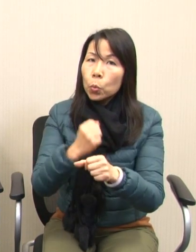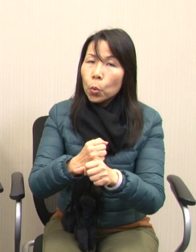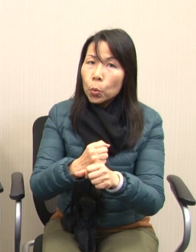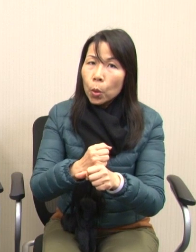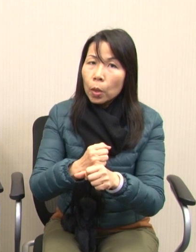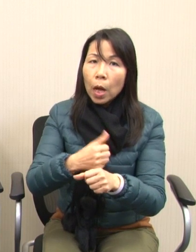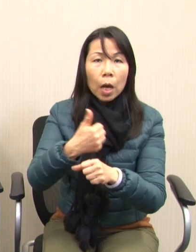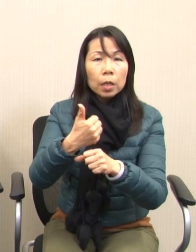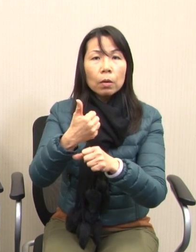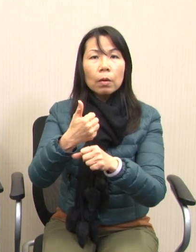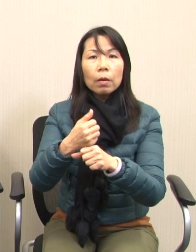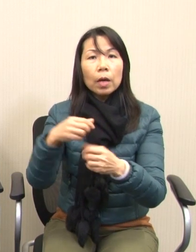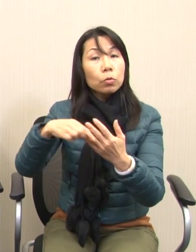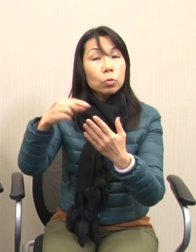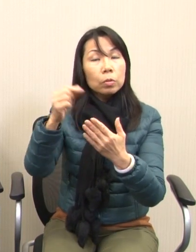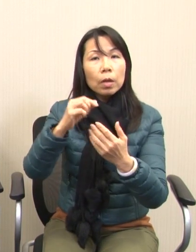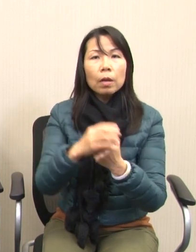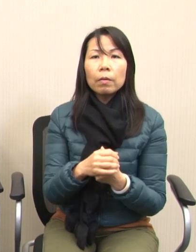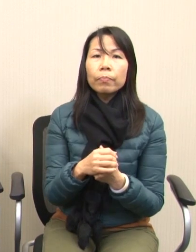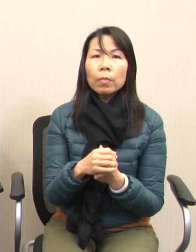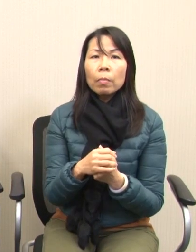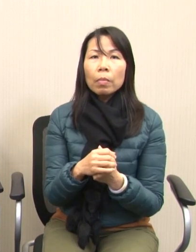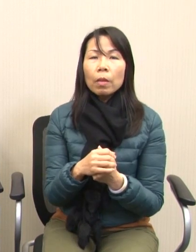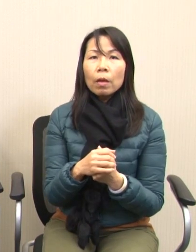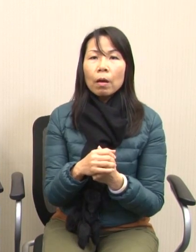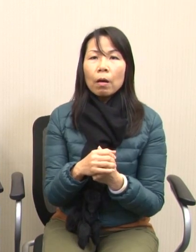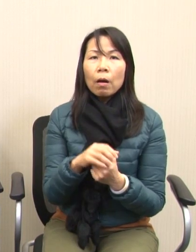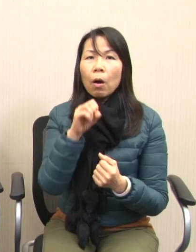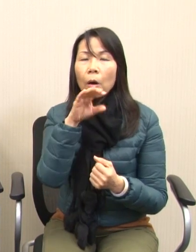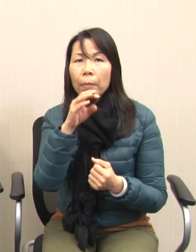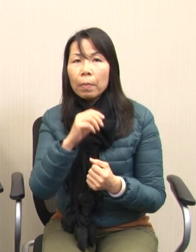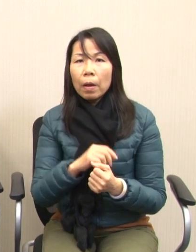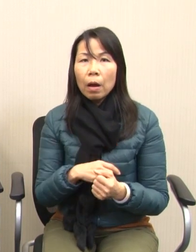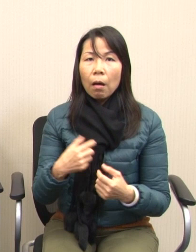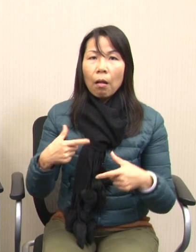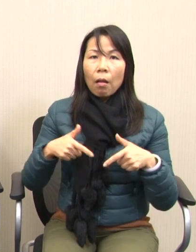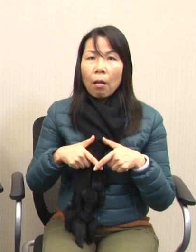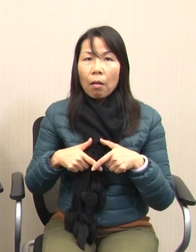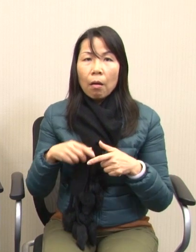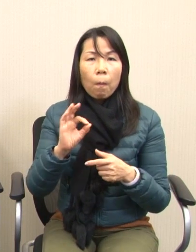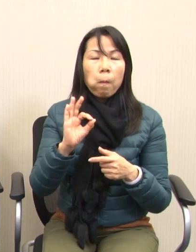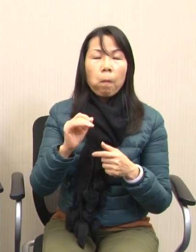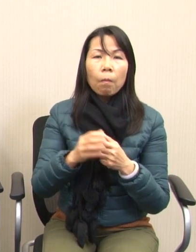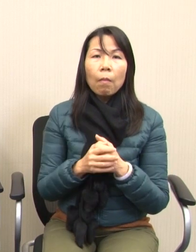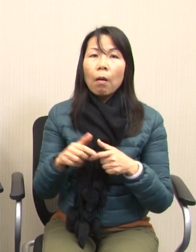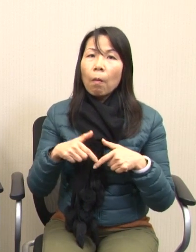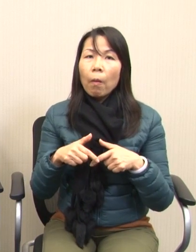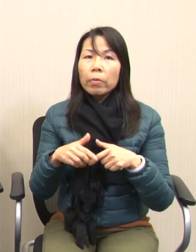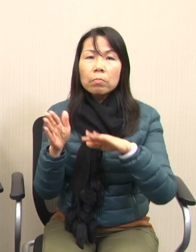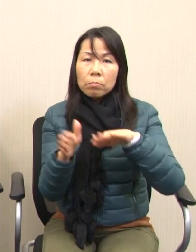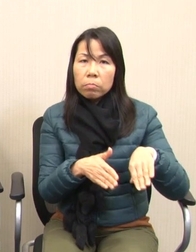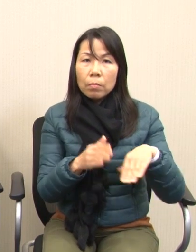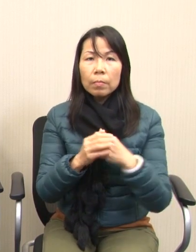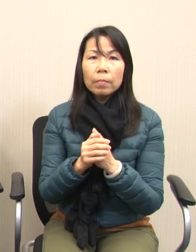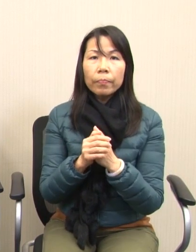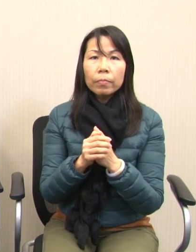選擇呢？我得這件事交給你， 我就不會懷疑梁芝的， 咁良知歸良知，即係其實